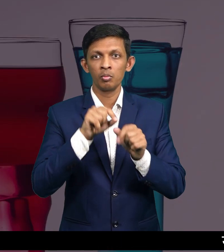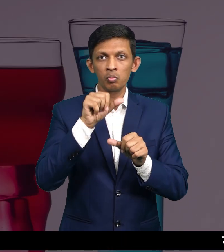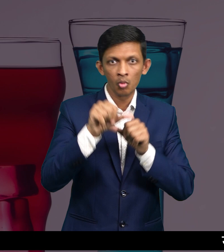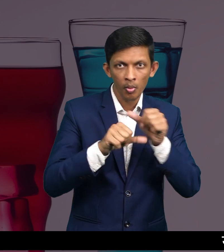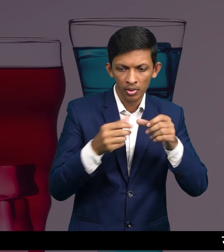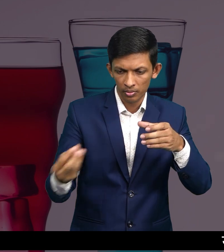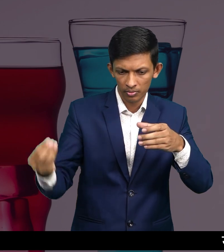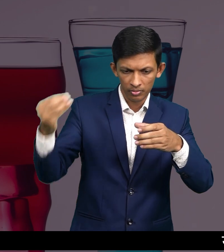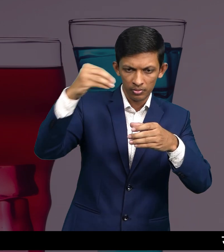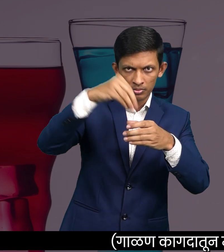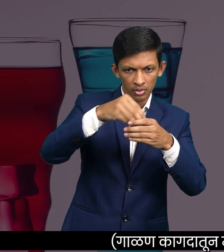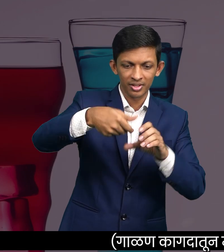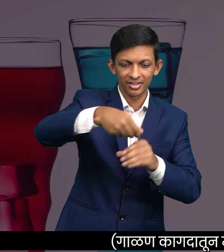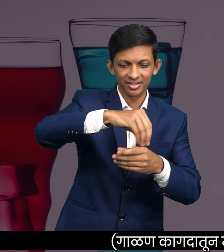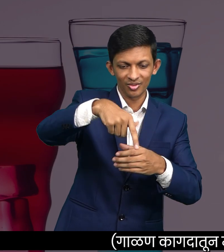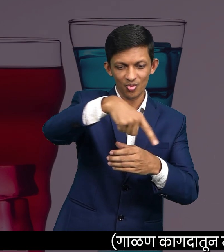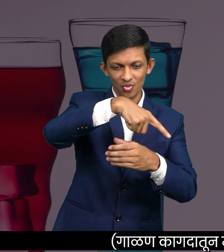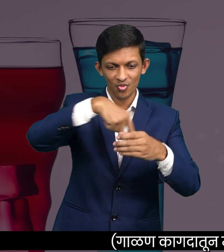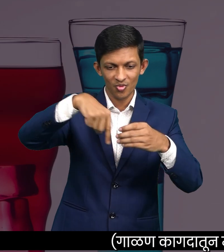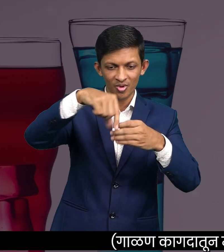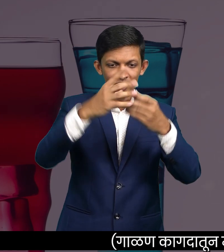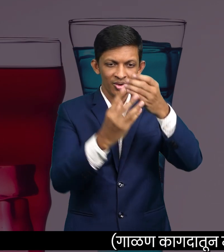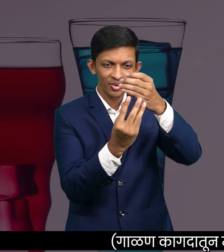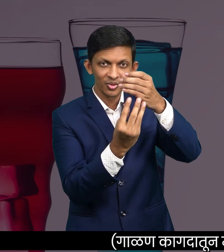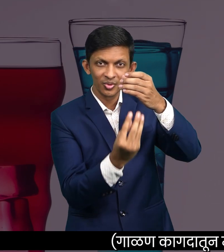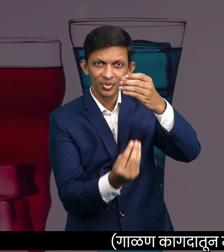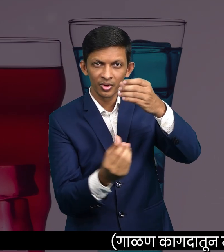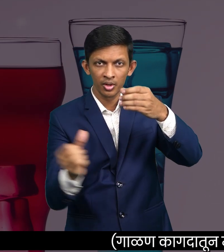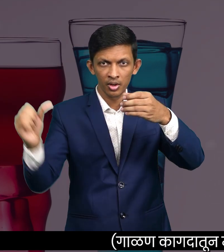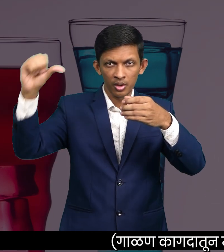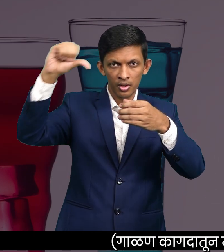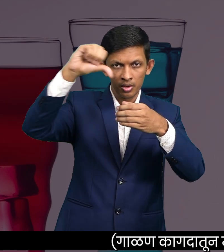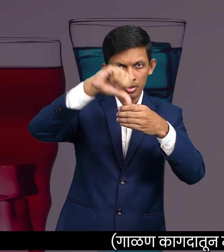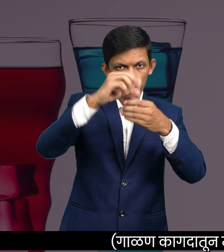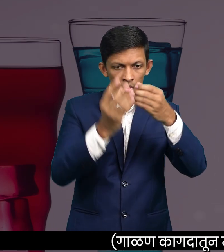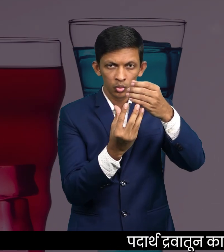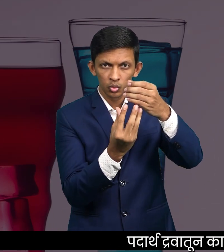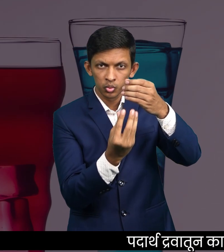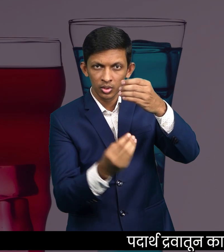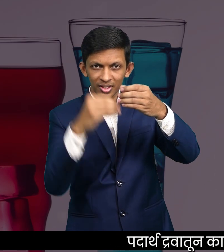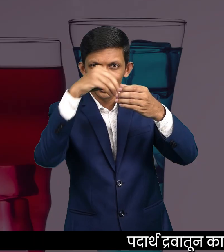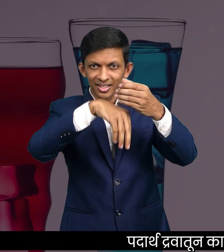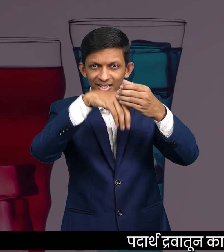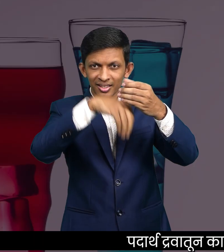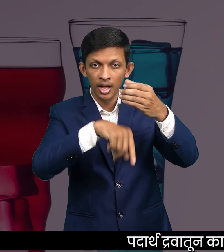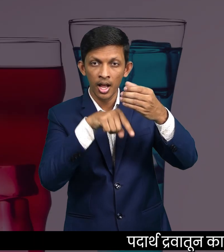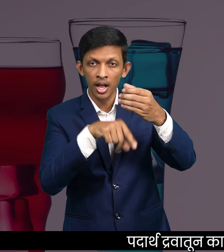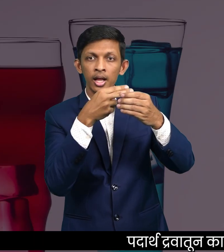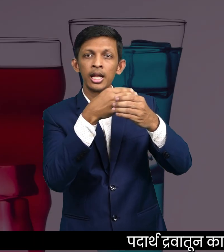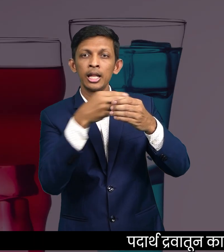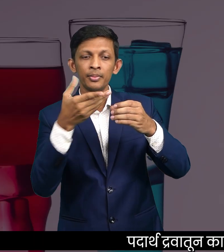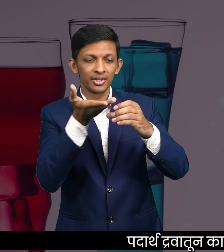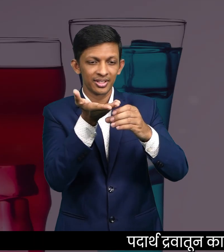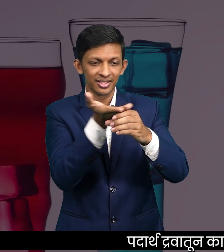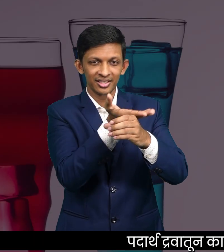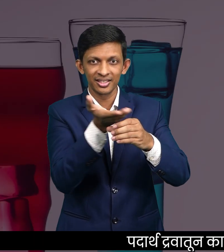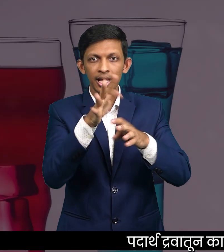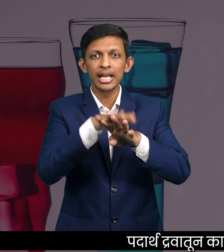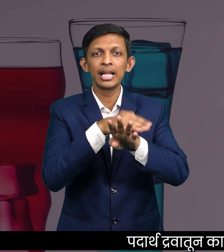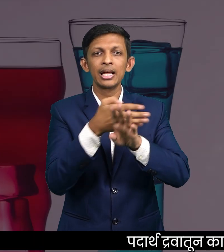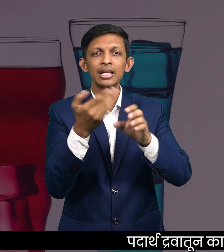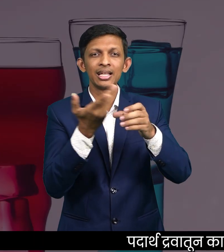गाळणे, गाळण कागदातून मधून जाऊन देऊन अविद्राव्य पदार्थ द्रवातून काढून टाकण्याची प्रक्रिया.